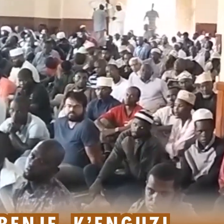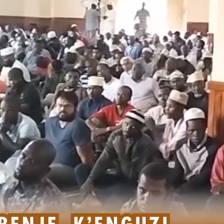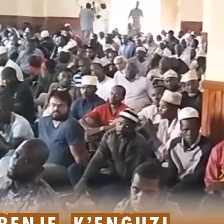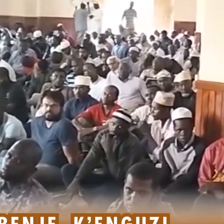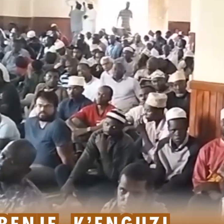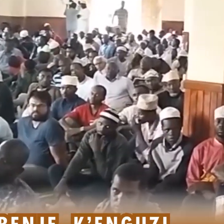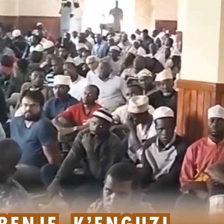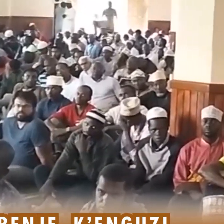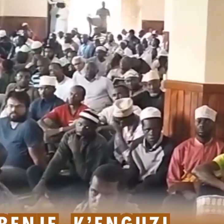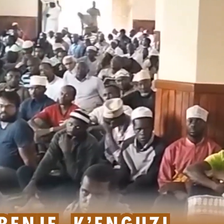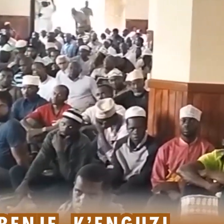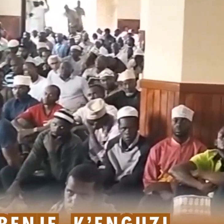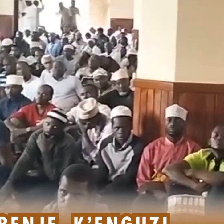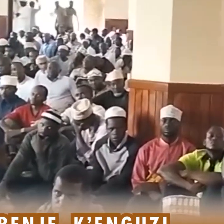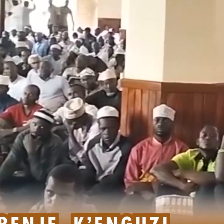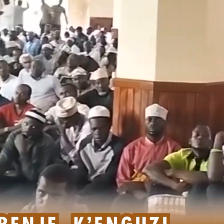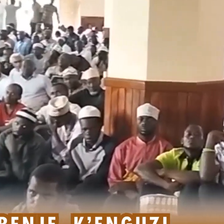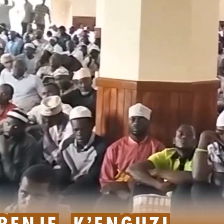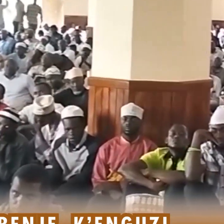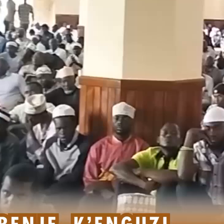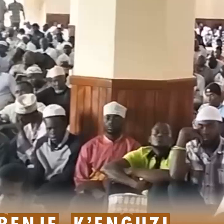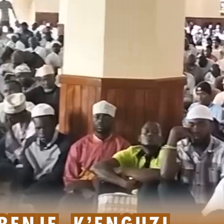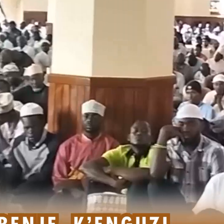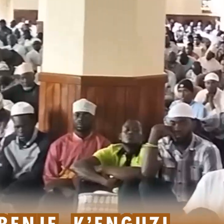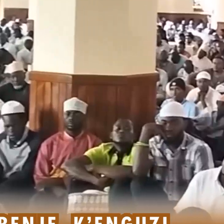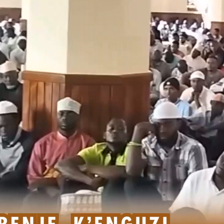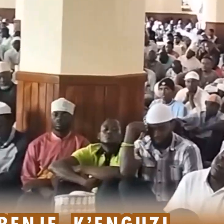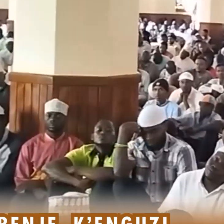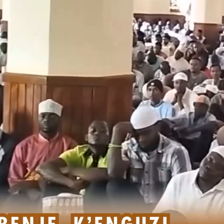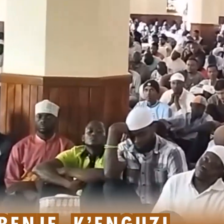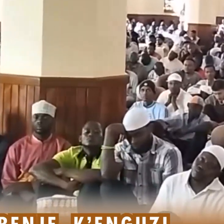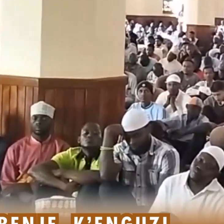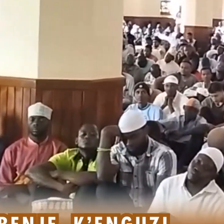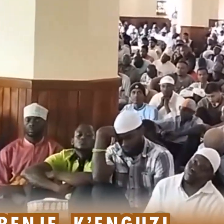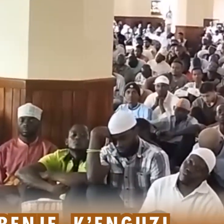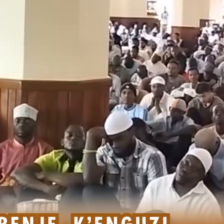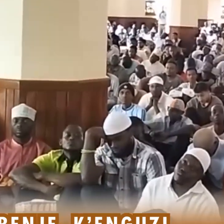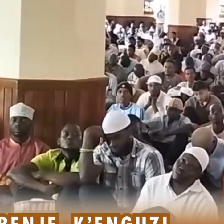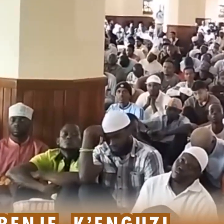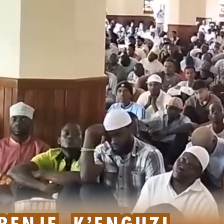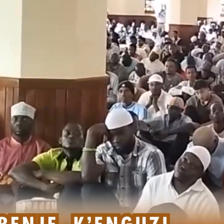خطر الرشوة على الفرد والمجتمع